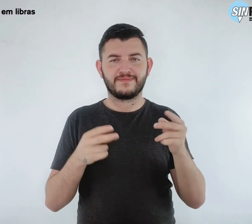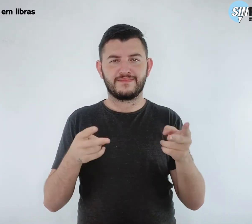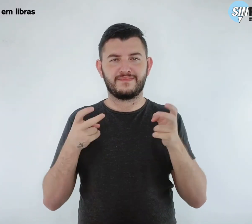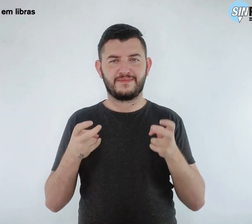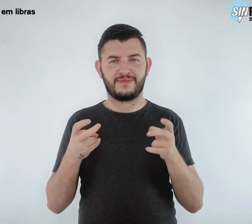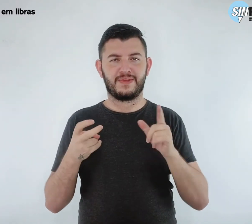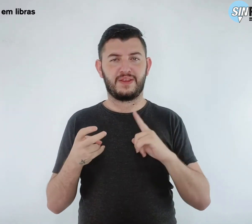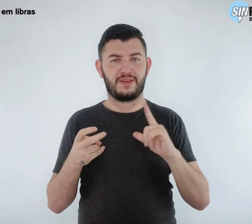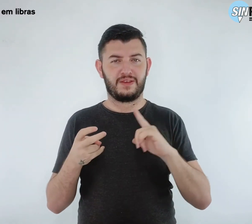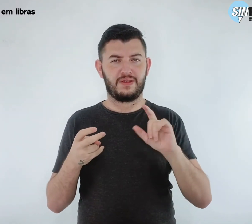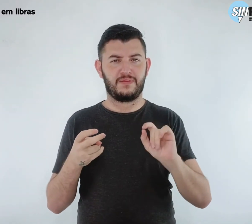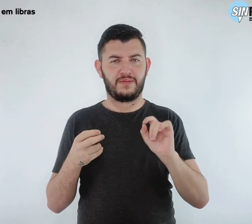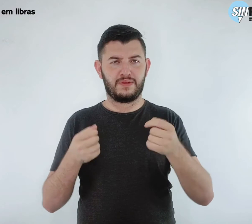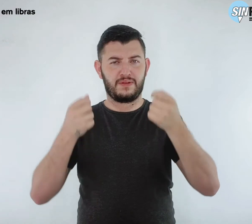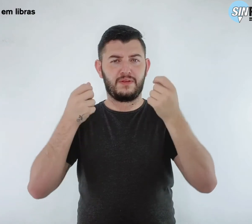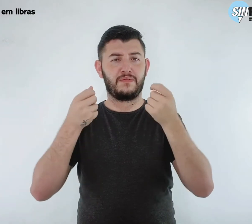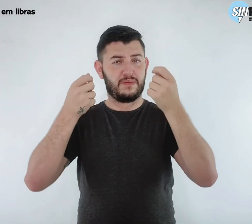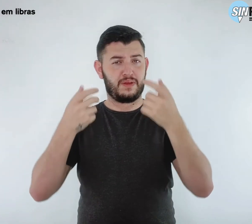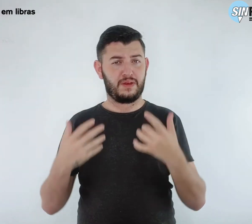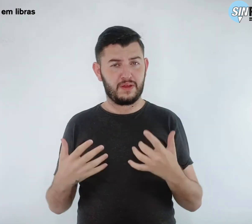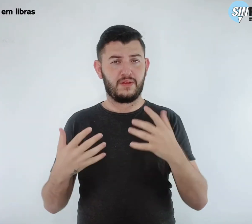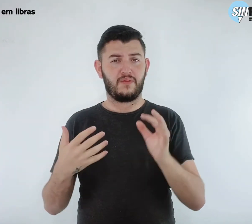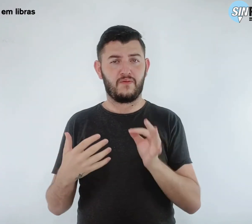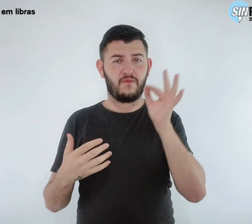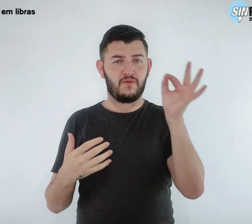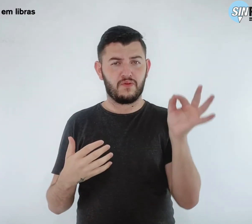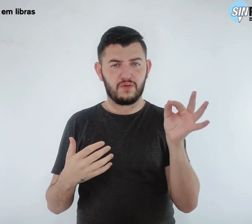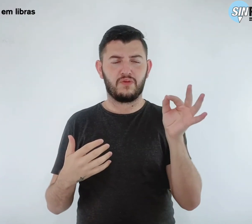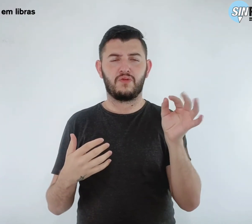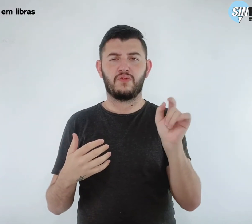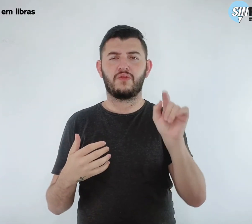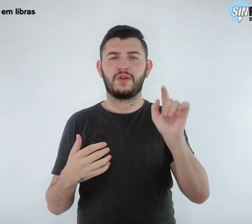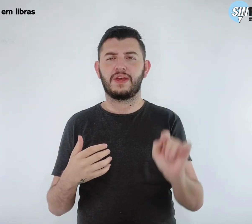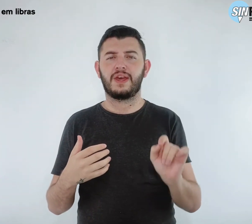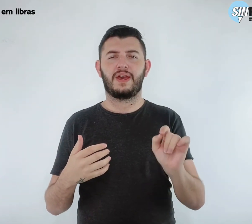Nota-se que temos diante dos olhos um futuro próximo